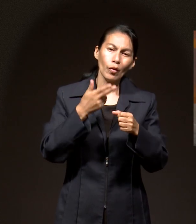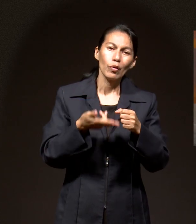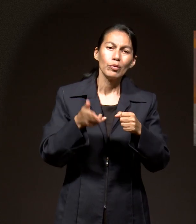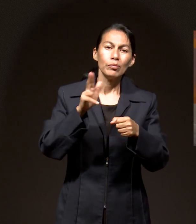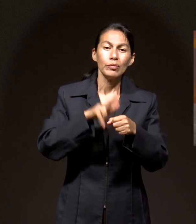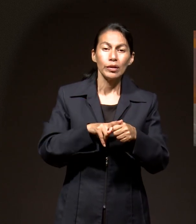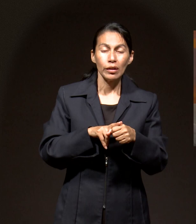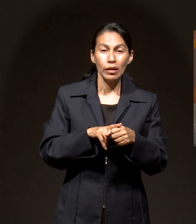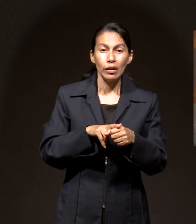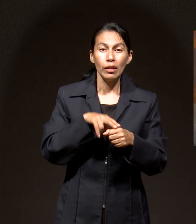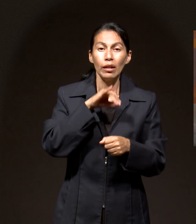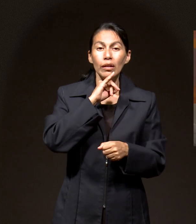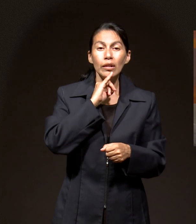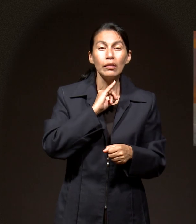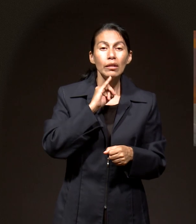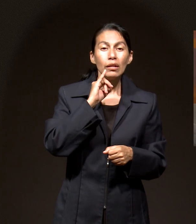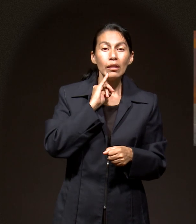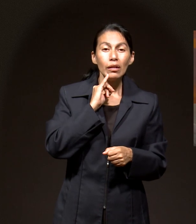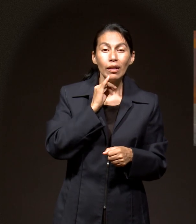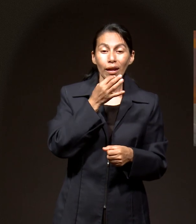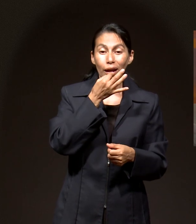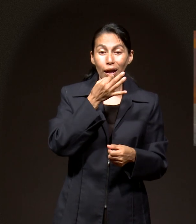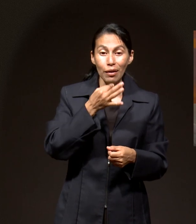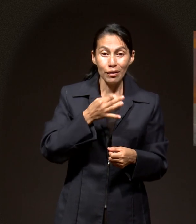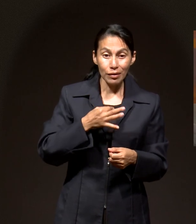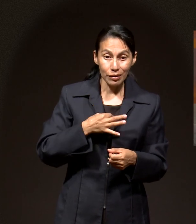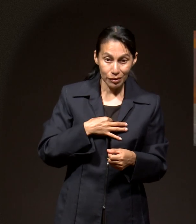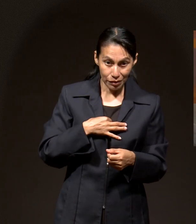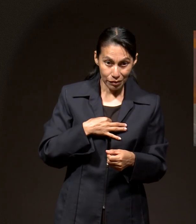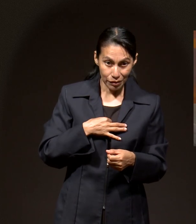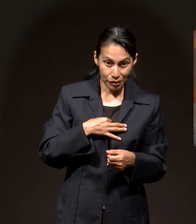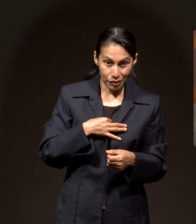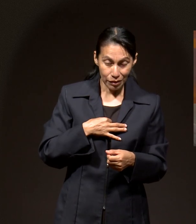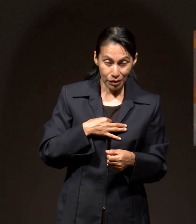del Hospital de Israel diciendo que mi solicitud había sido